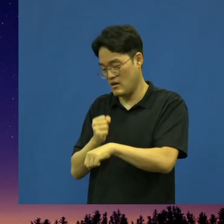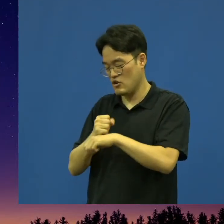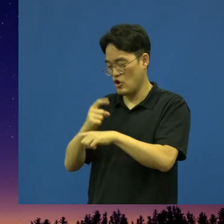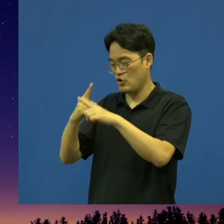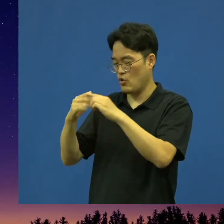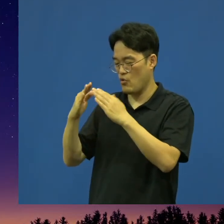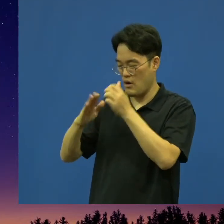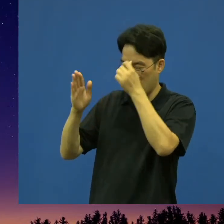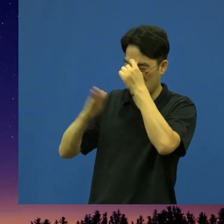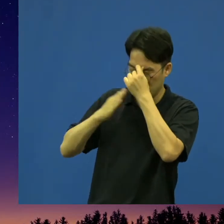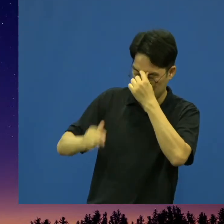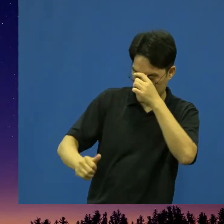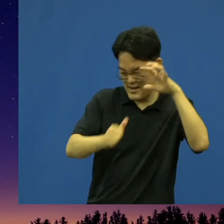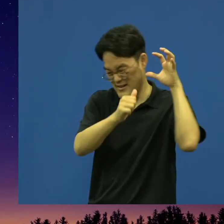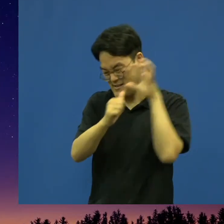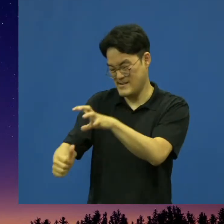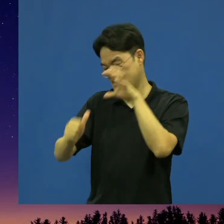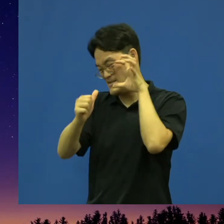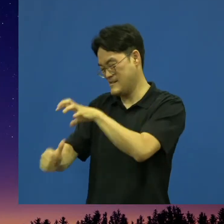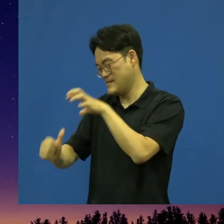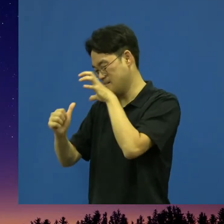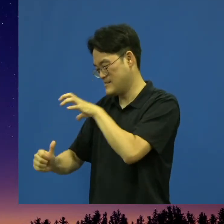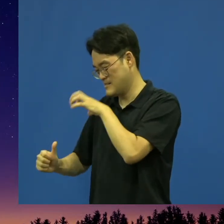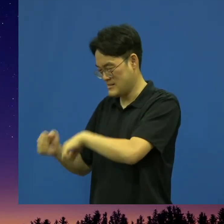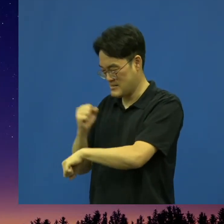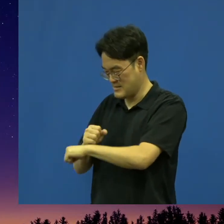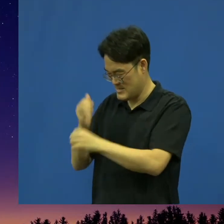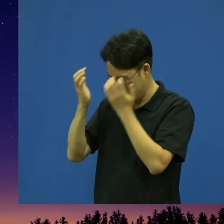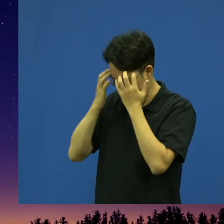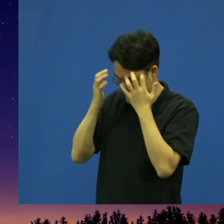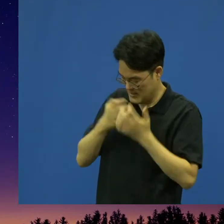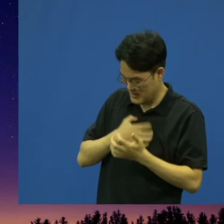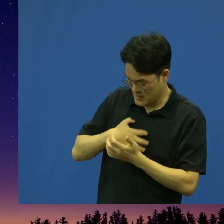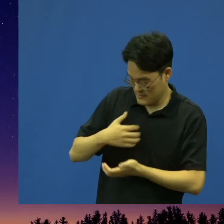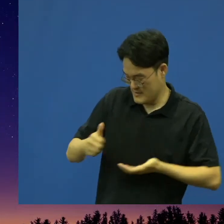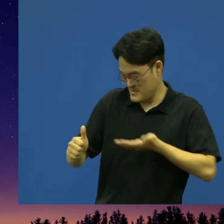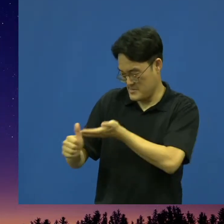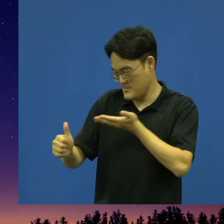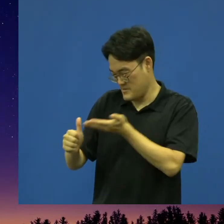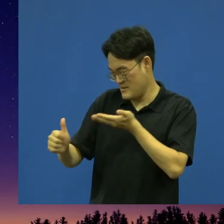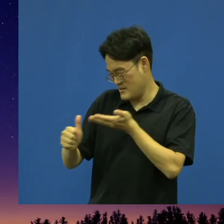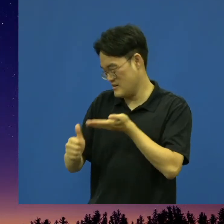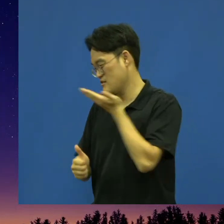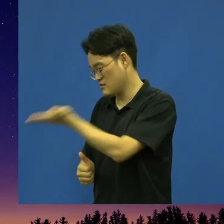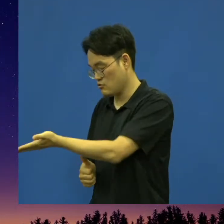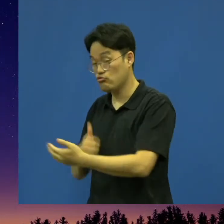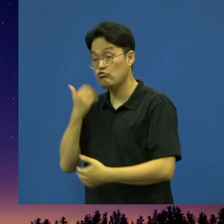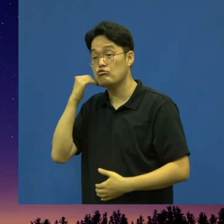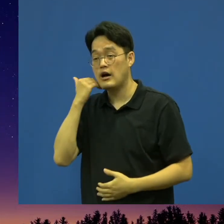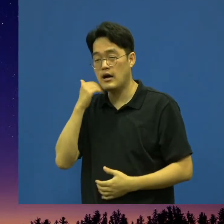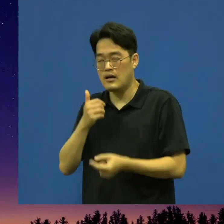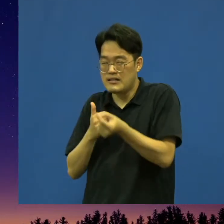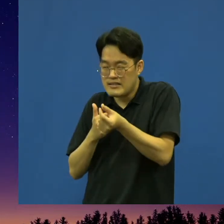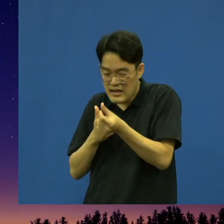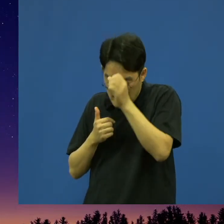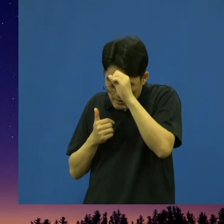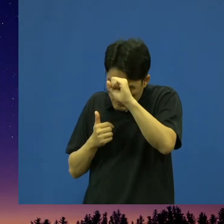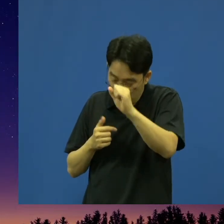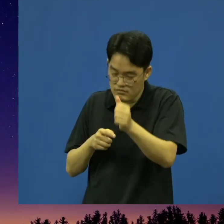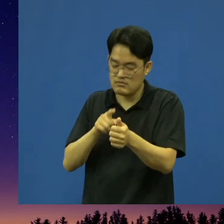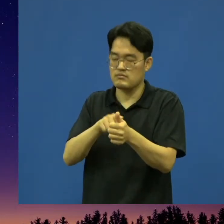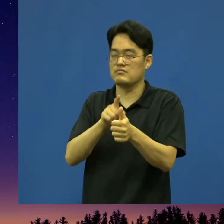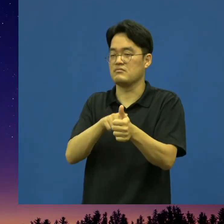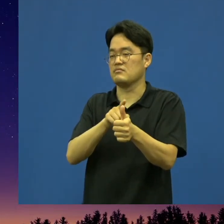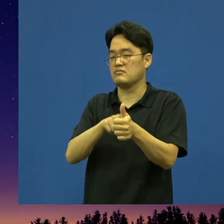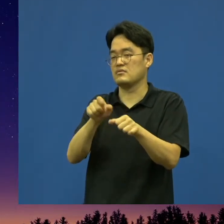핍박하고 많은 질고와 고난을 통과하도록 이 작은 뿔이 한다는 거예요. 네 번째